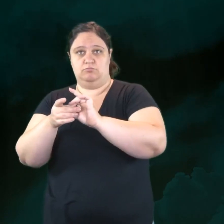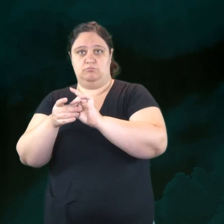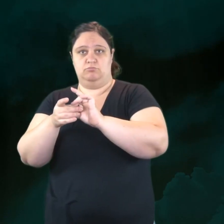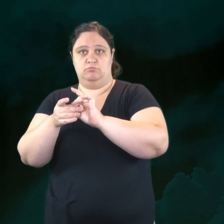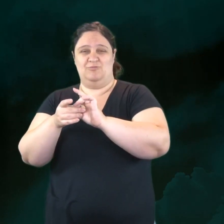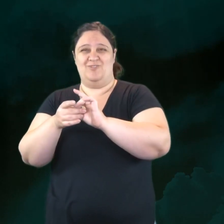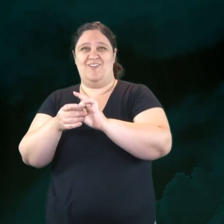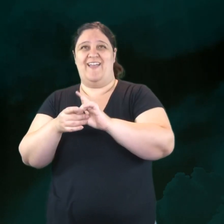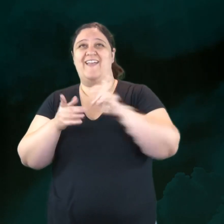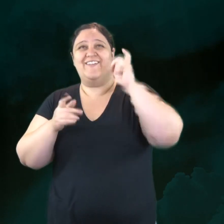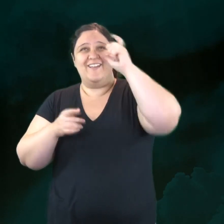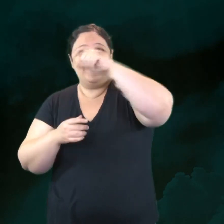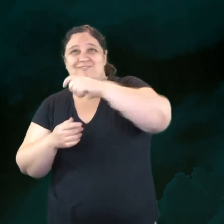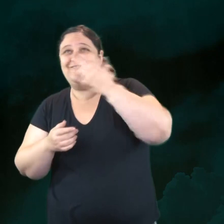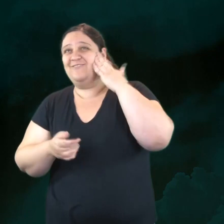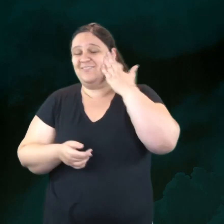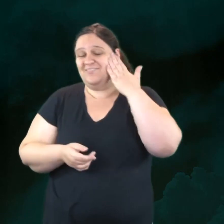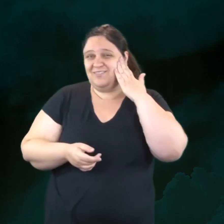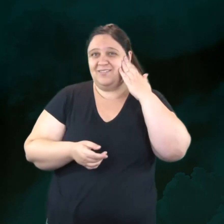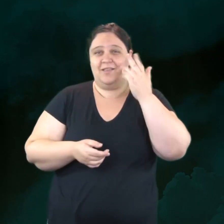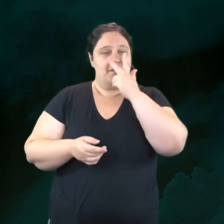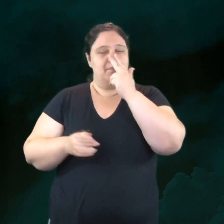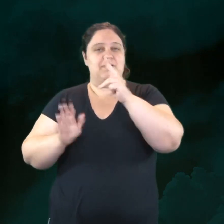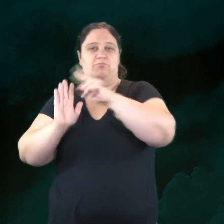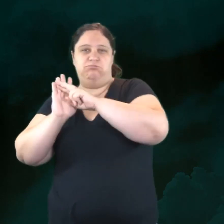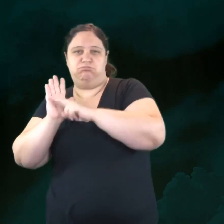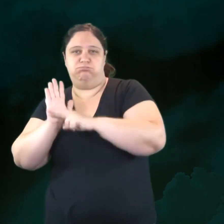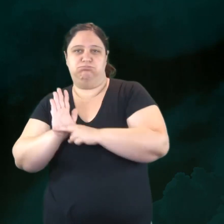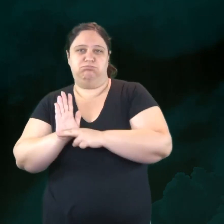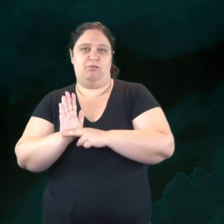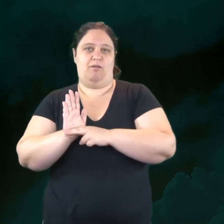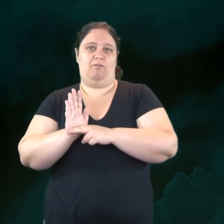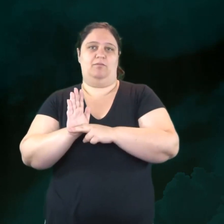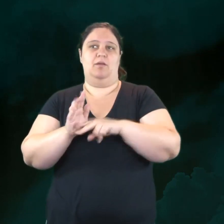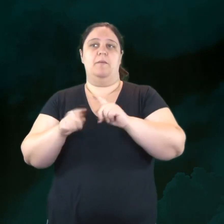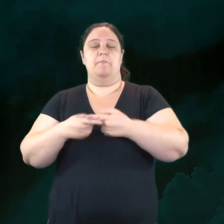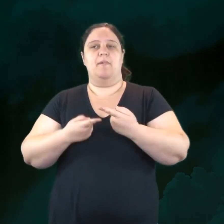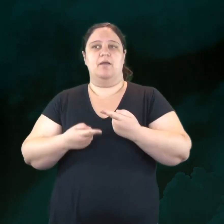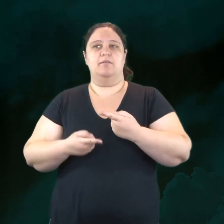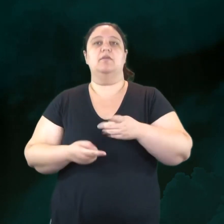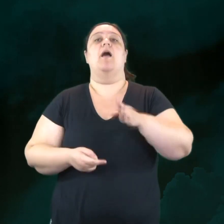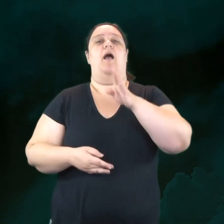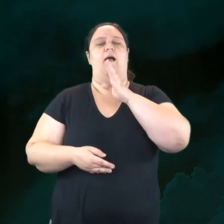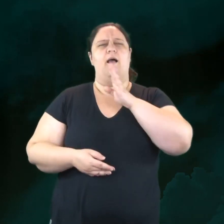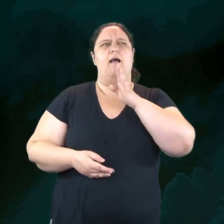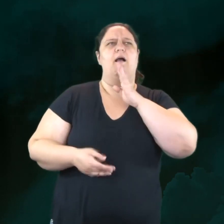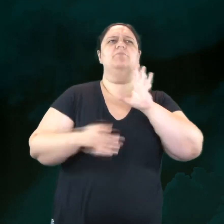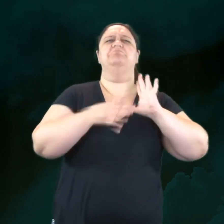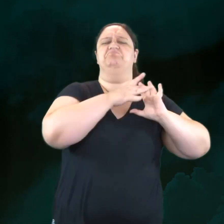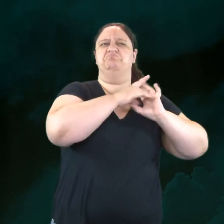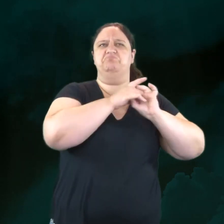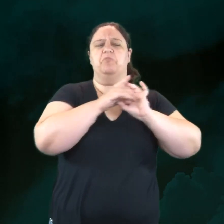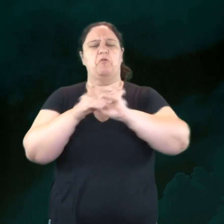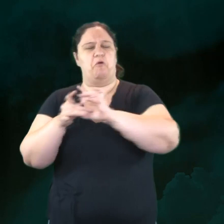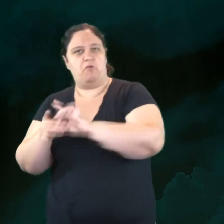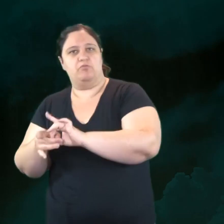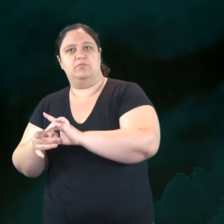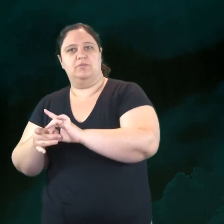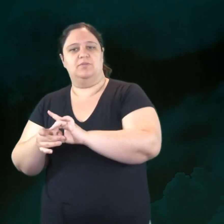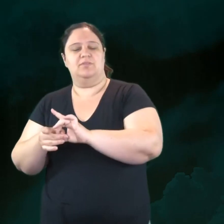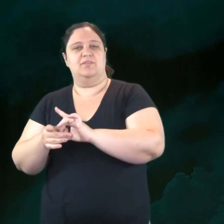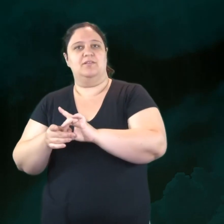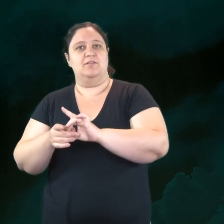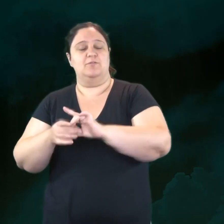muito doutrinário. Mas se você conhecer o contexto da época em que foi escrito o livro,